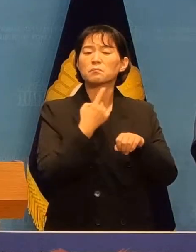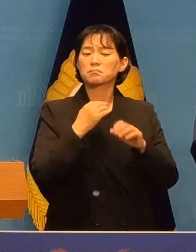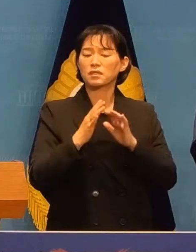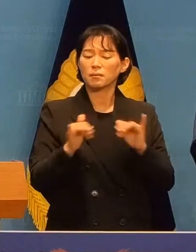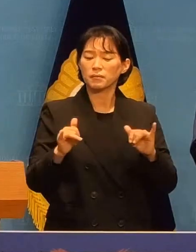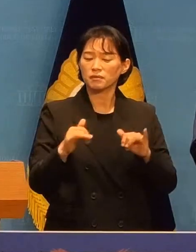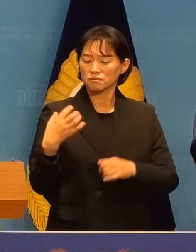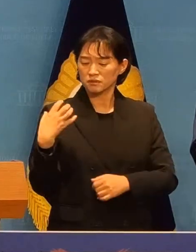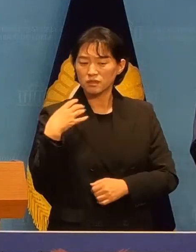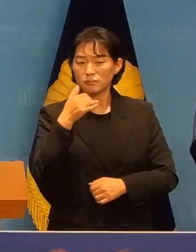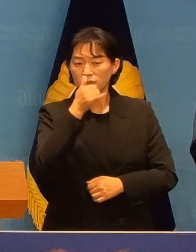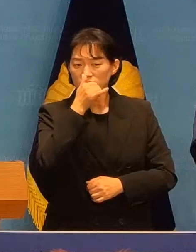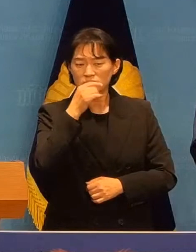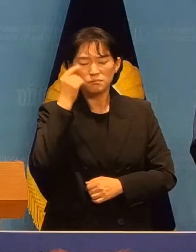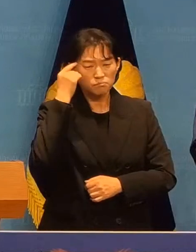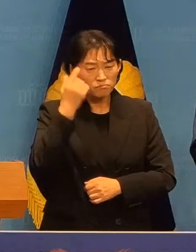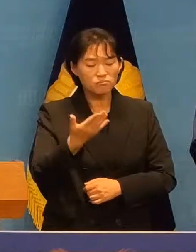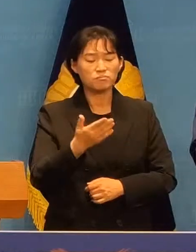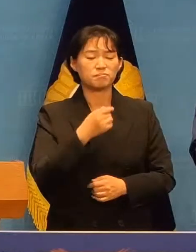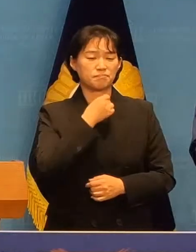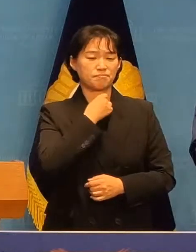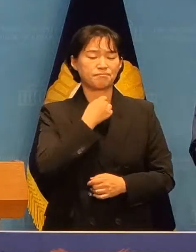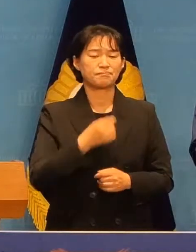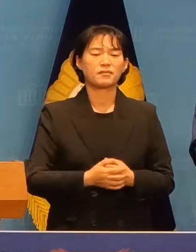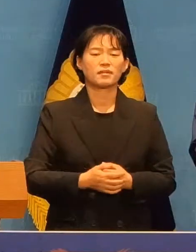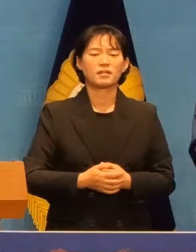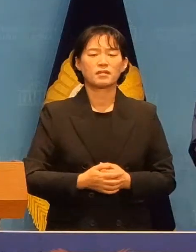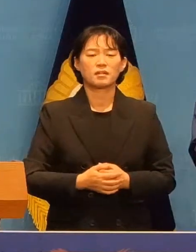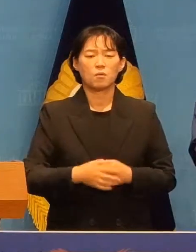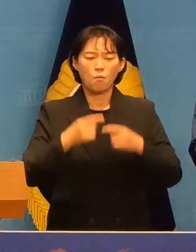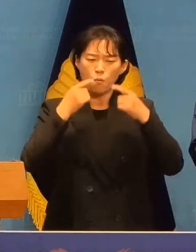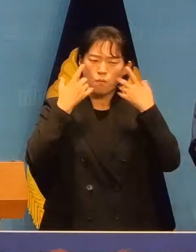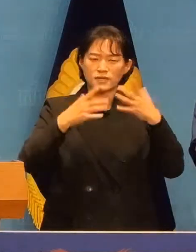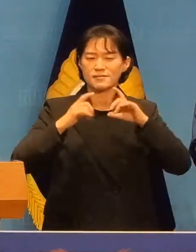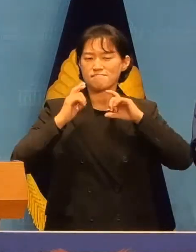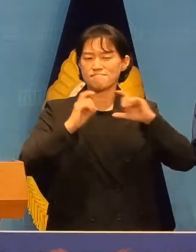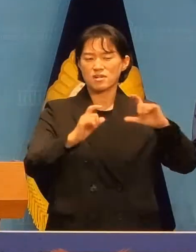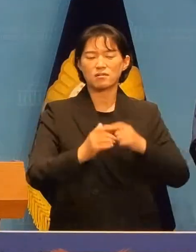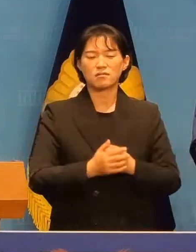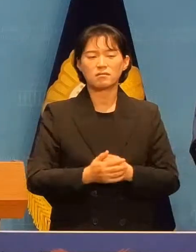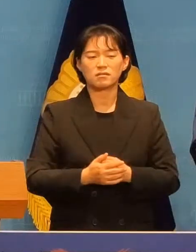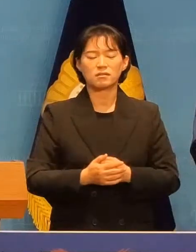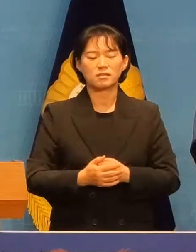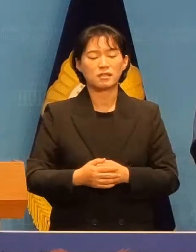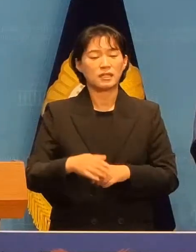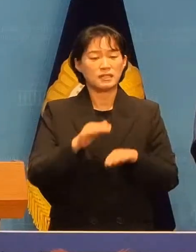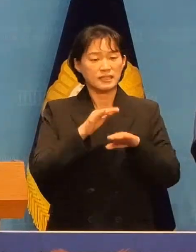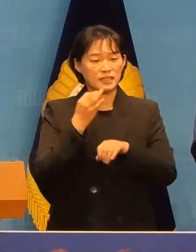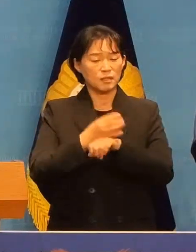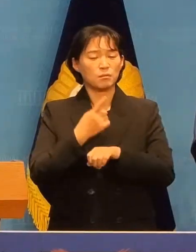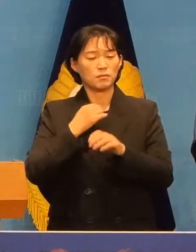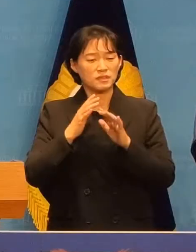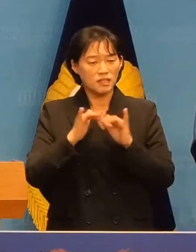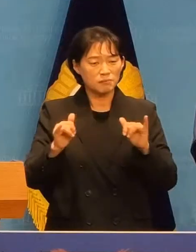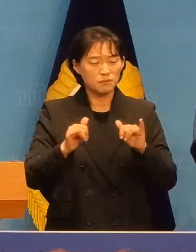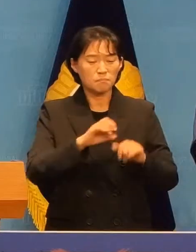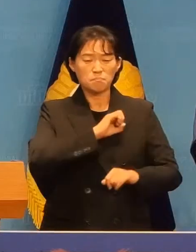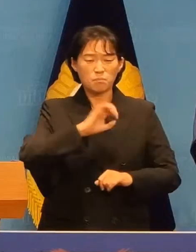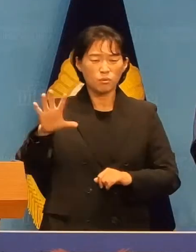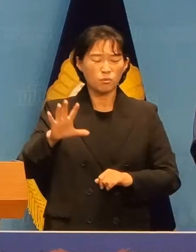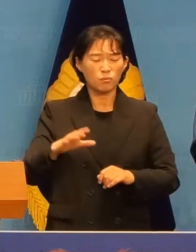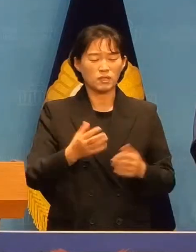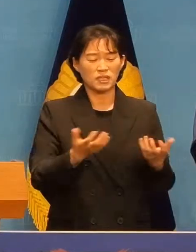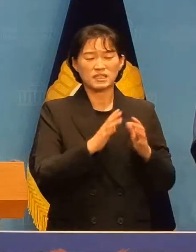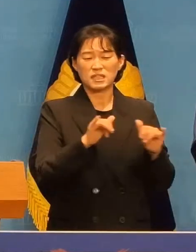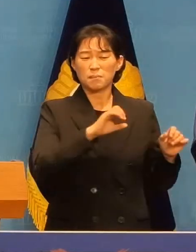의사가 있는지 묻지 않을 수가 없습니다. 다시 한번 분명히 경고합니다. 소비자를 버리고 노동자를 버리고 지역을